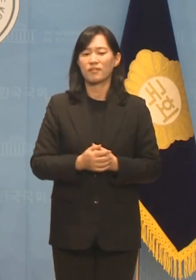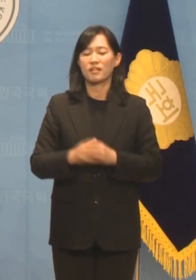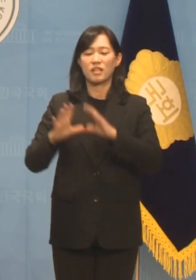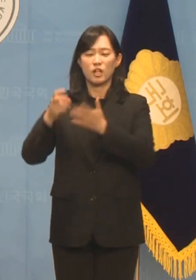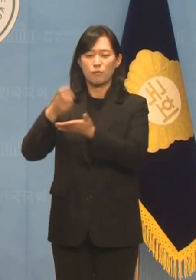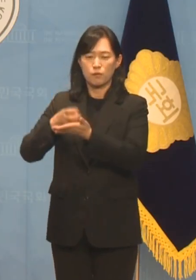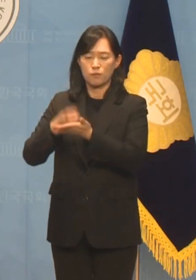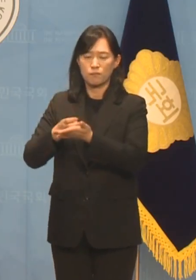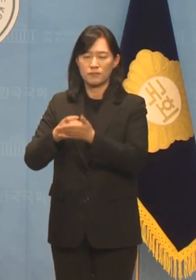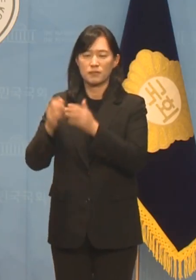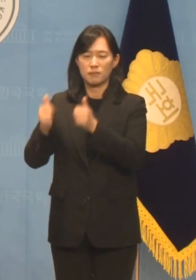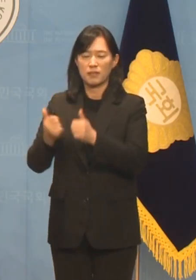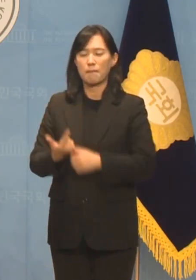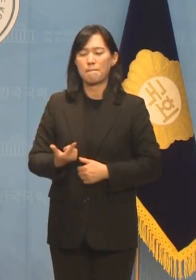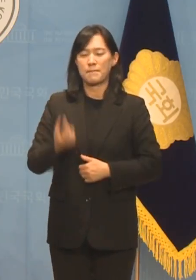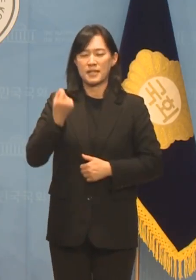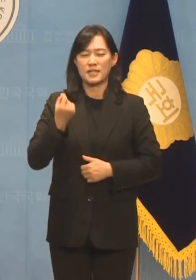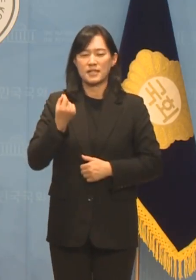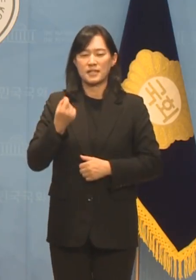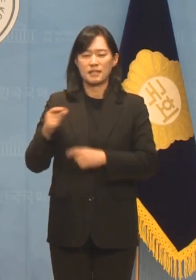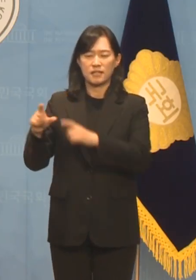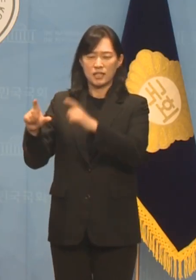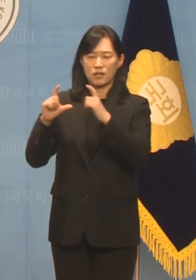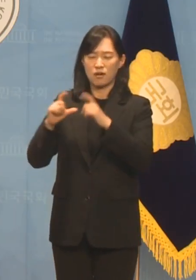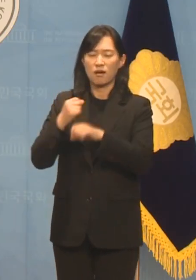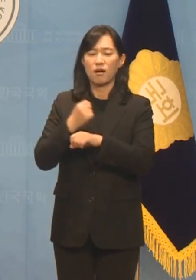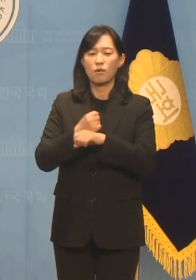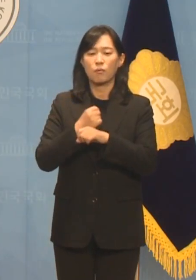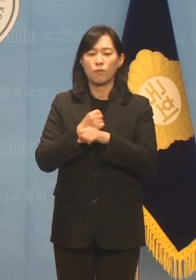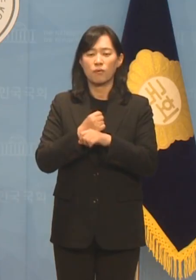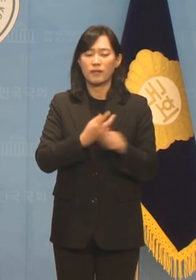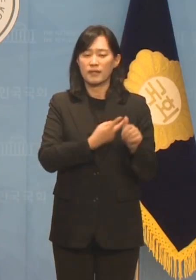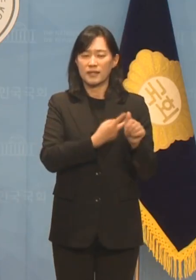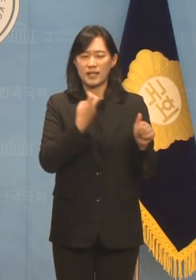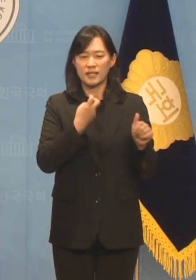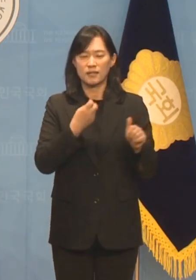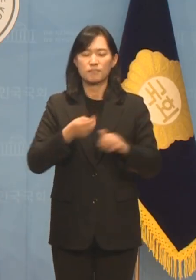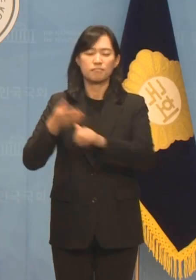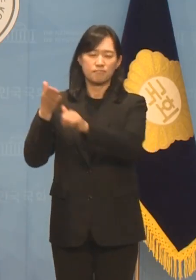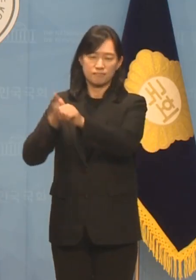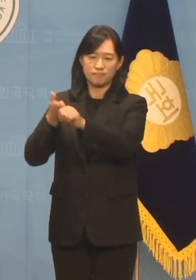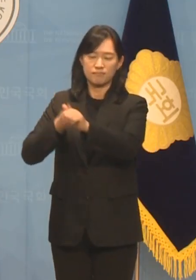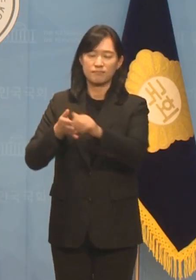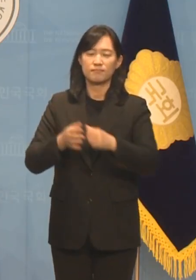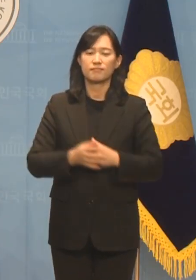헌재의 신속한 선고 기일 지정과 탄핵 인용을 호소합니다.